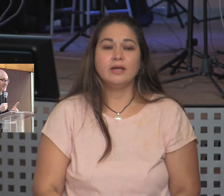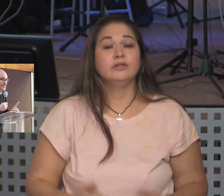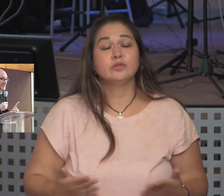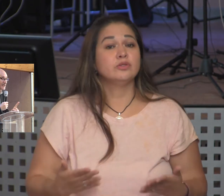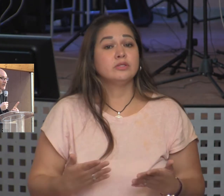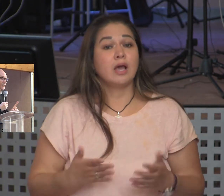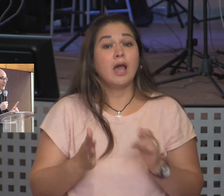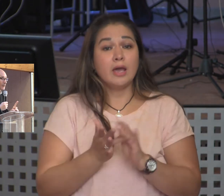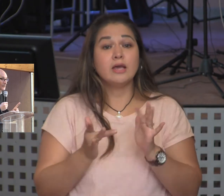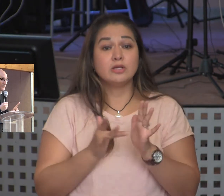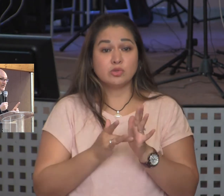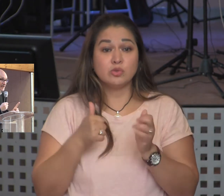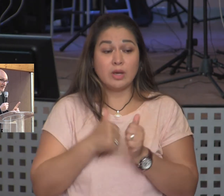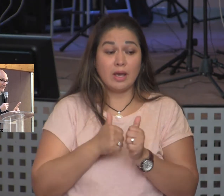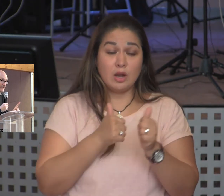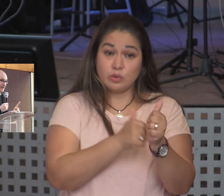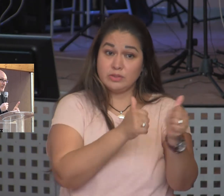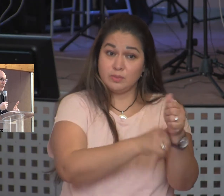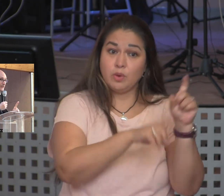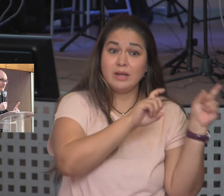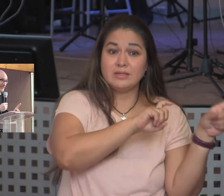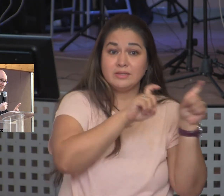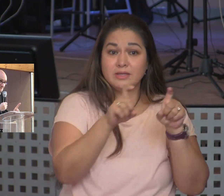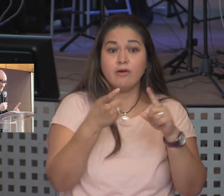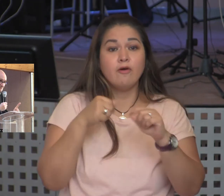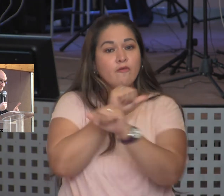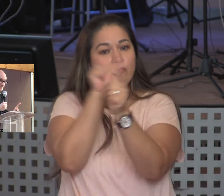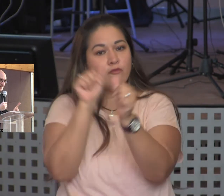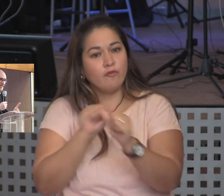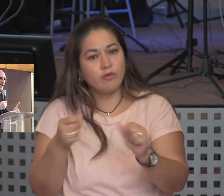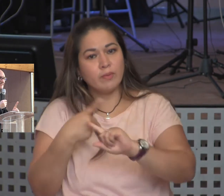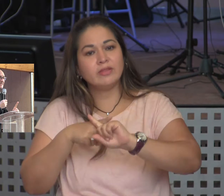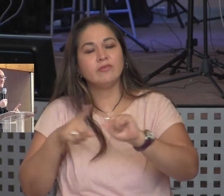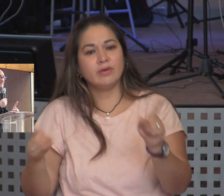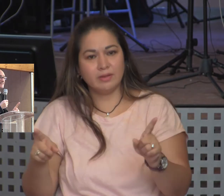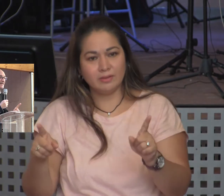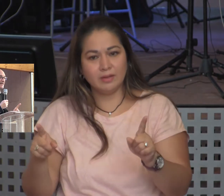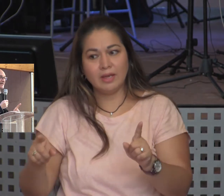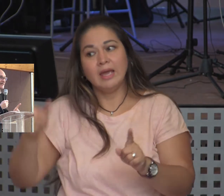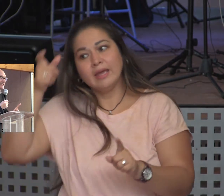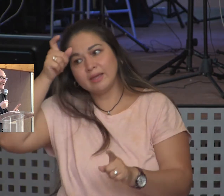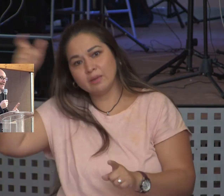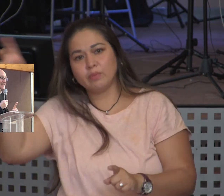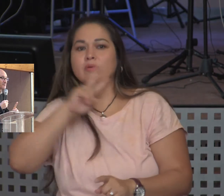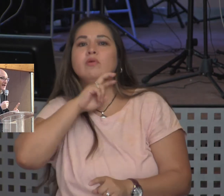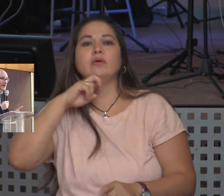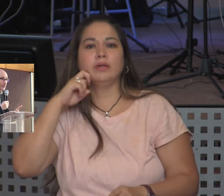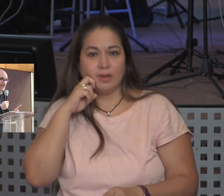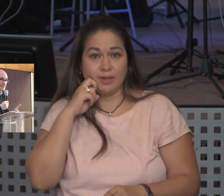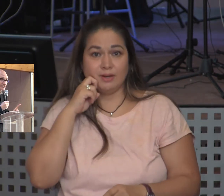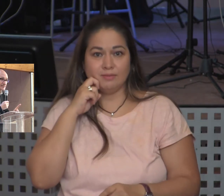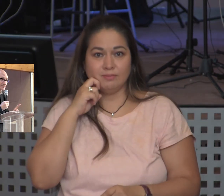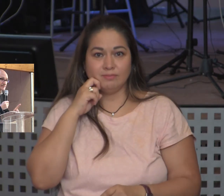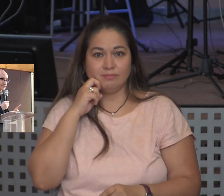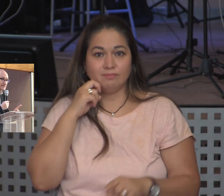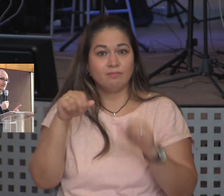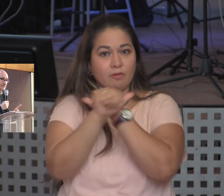Les va a enseñar cómo vivir por fe a través de las